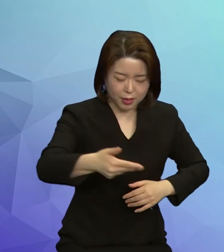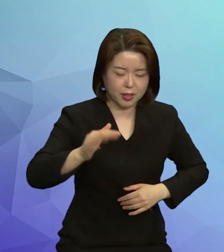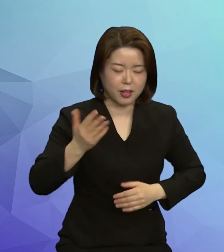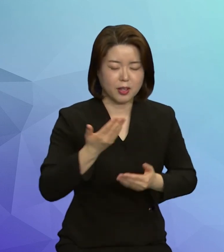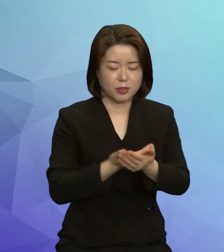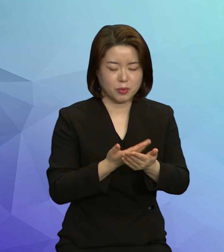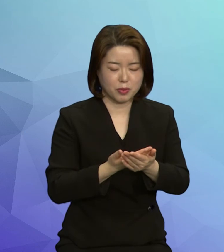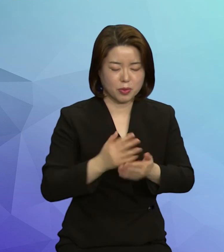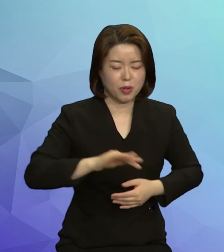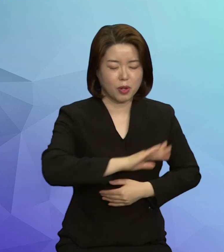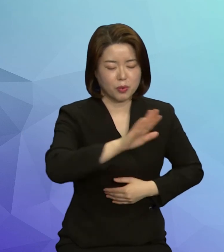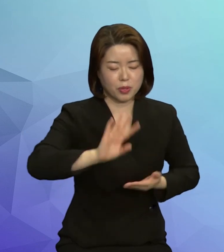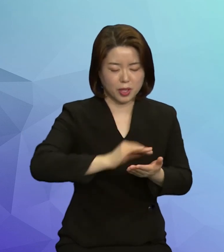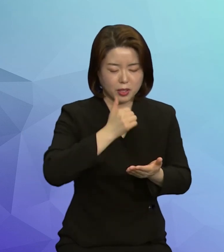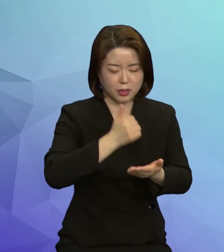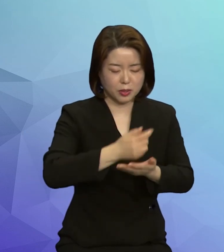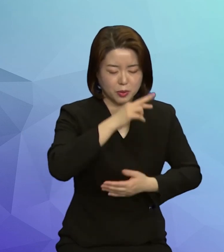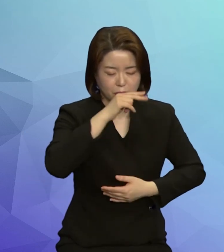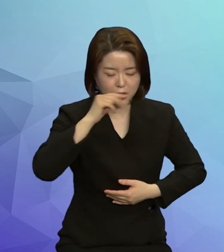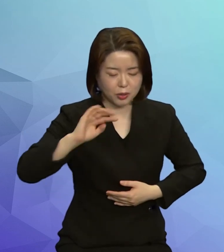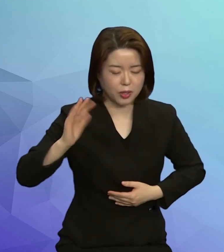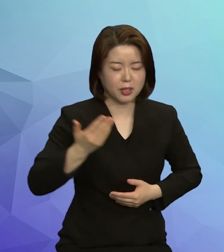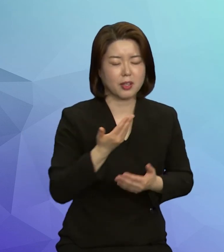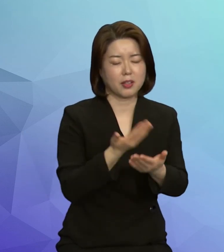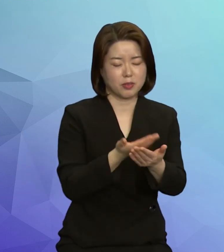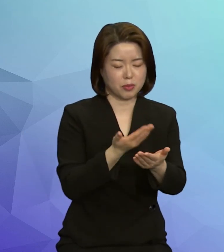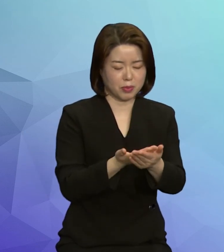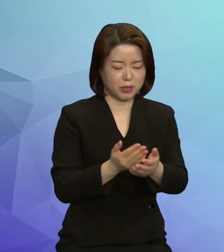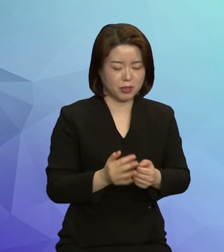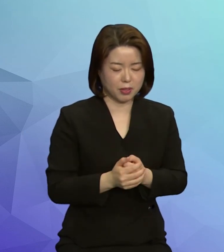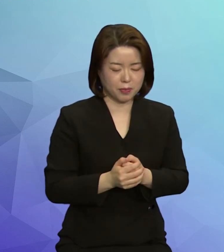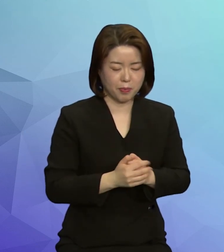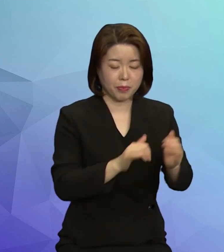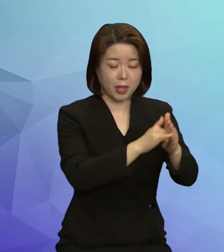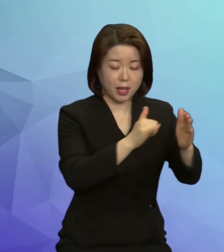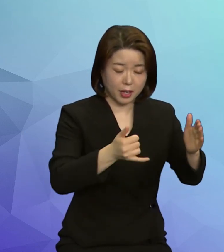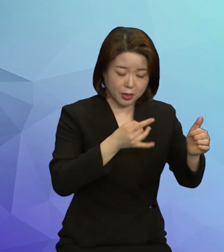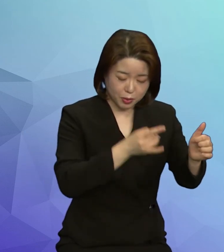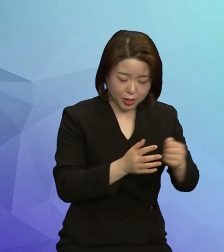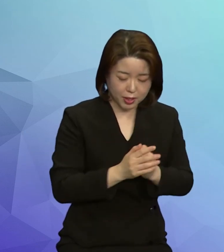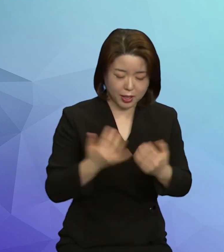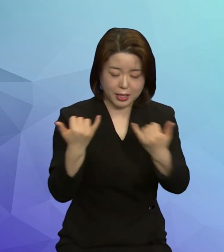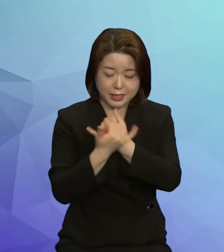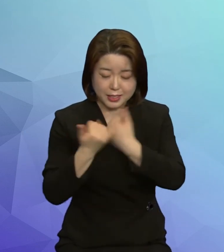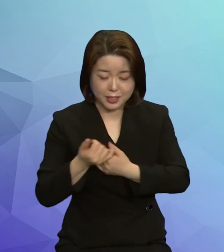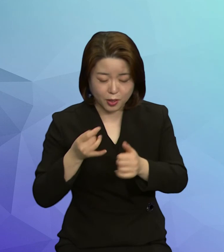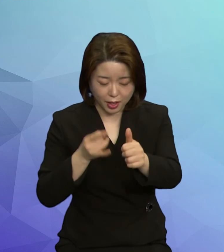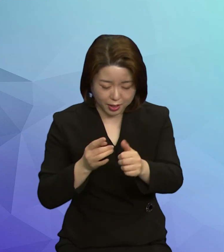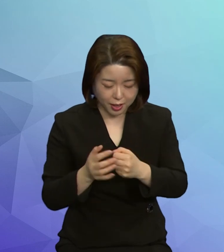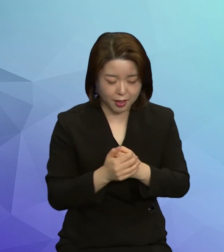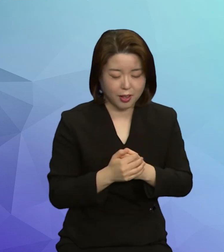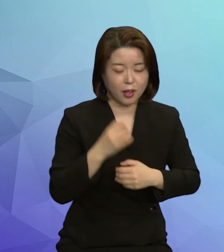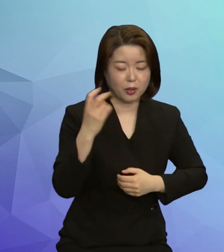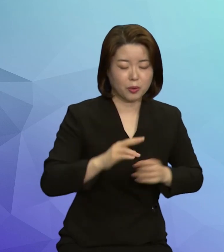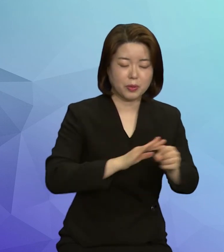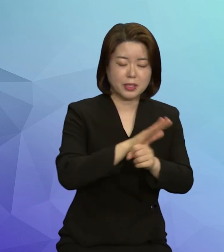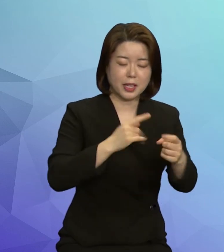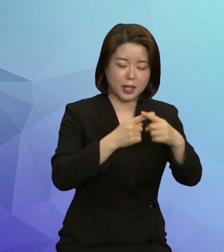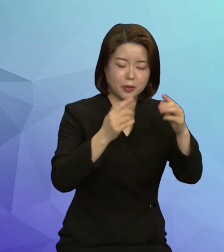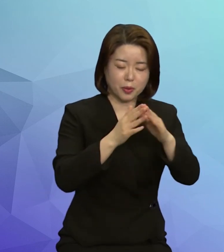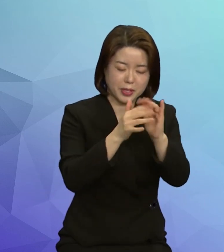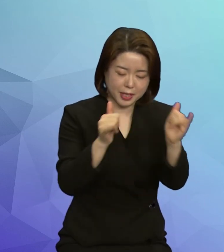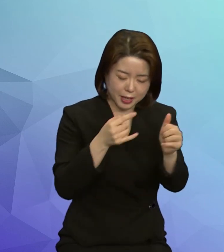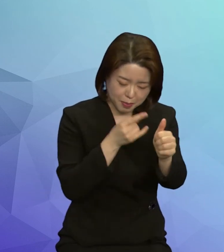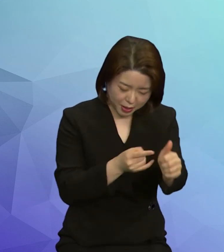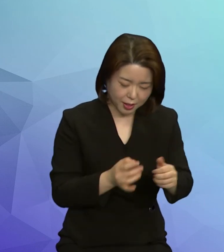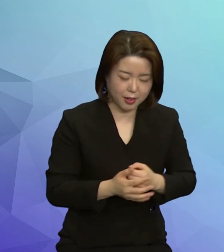하셔서 우리가 그리스도의 향기가 되게 하소서. 가족들에게, 친척들에게, 하나님